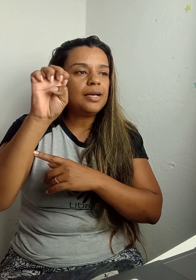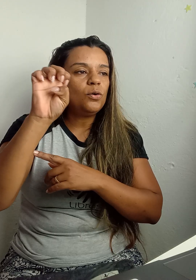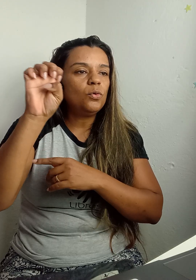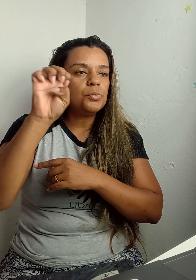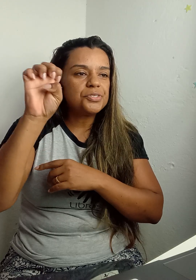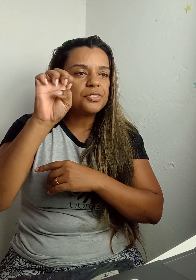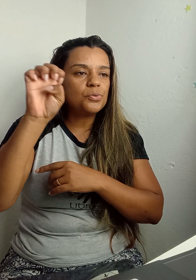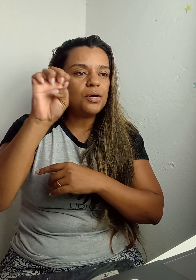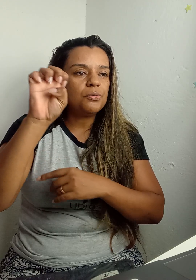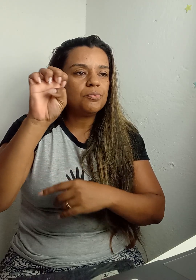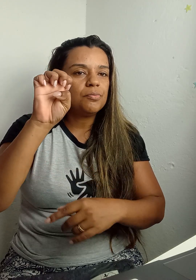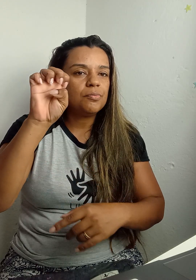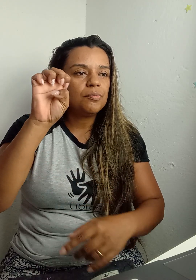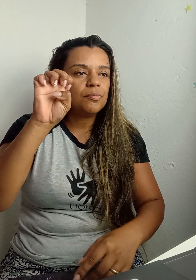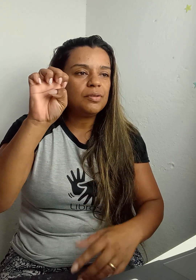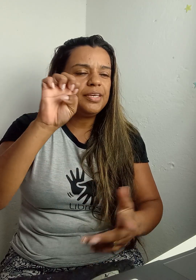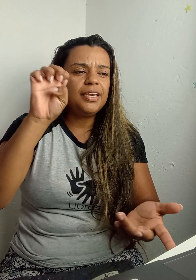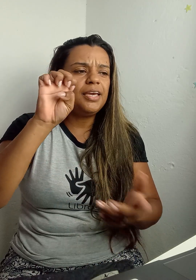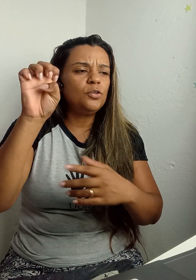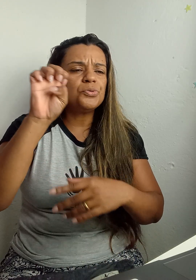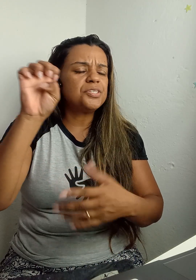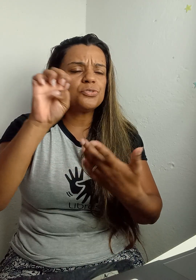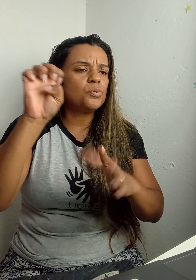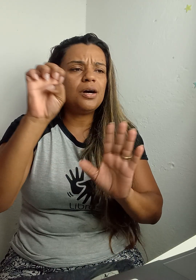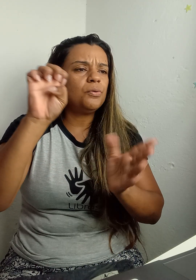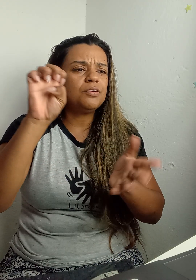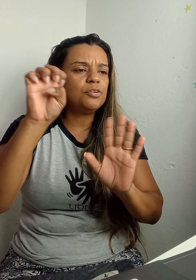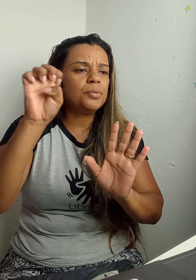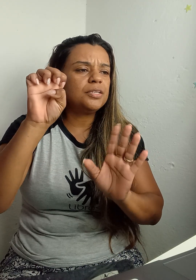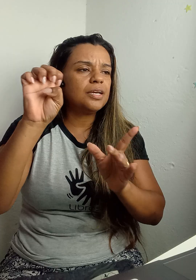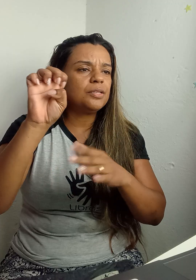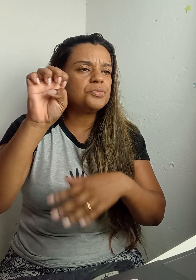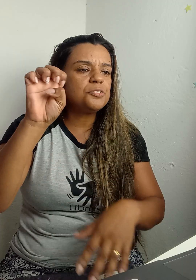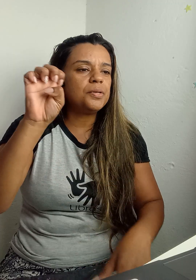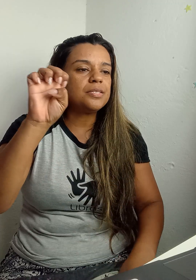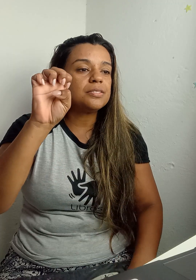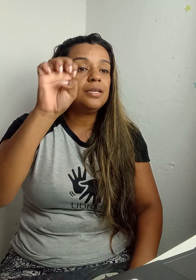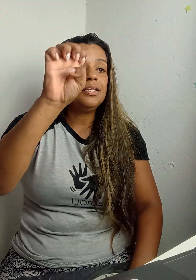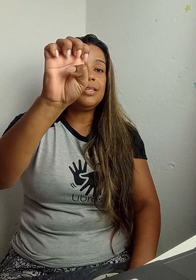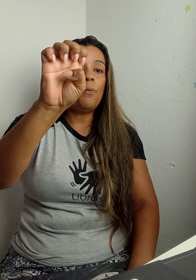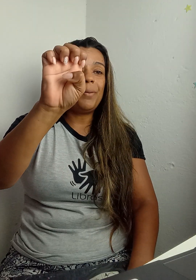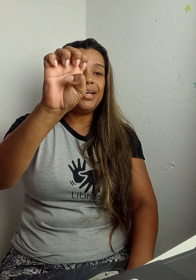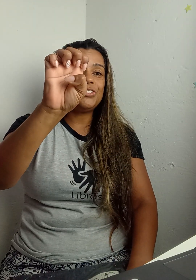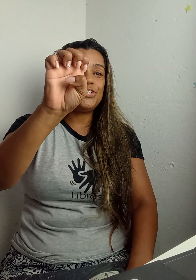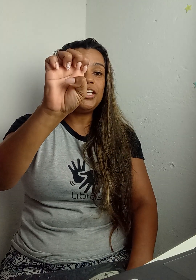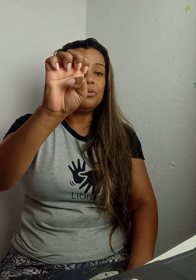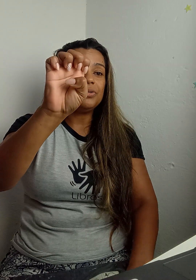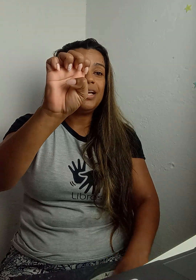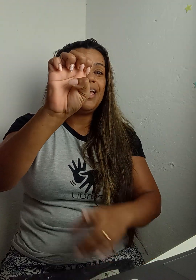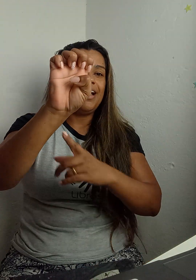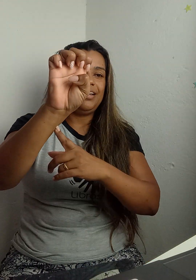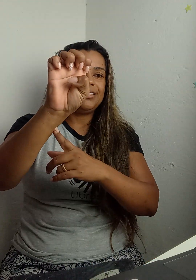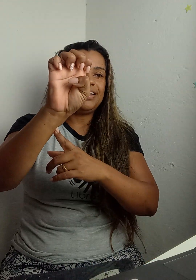tá? Homossexual. Gay, homossexual, a forma que cada um se expressa. Então, paradinho é a letra